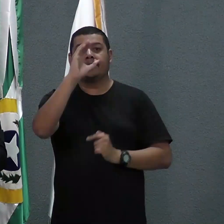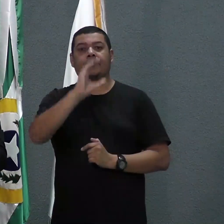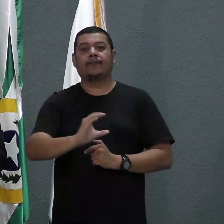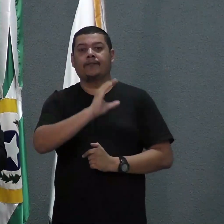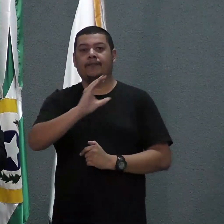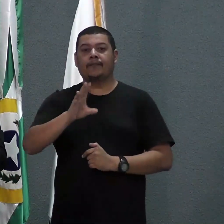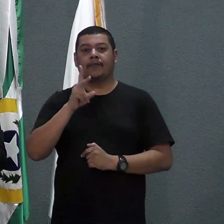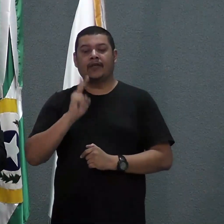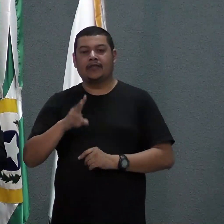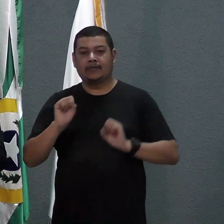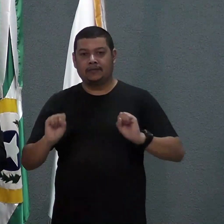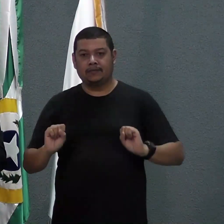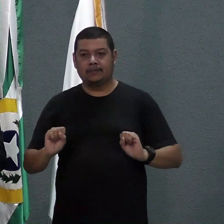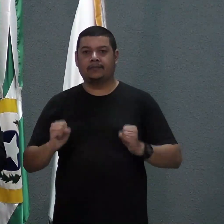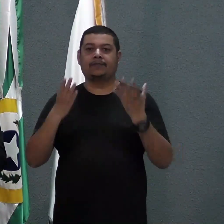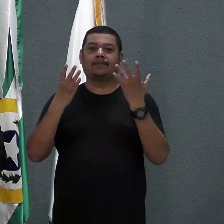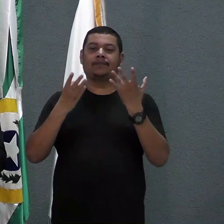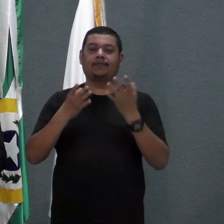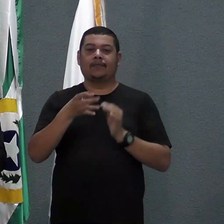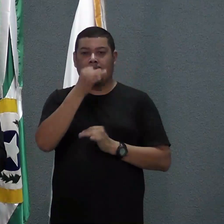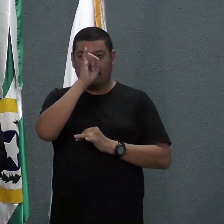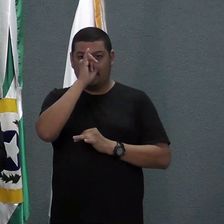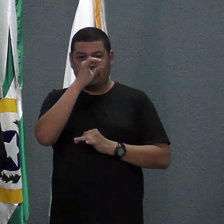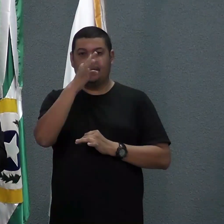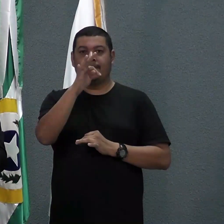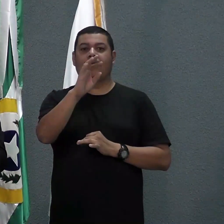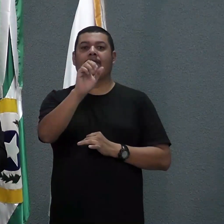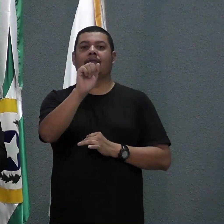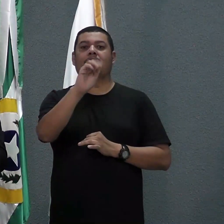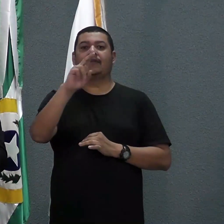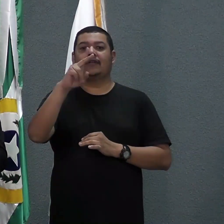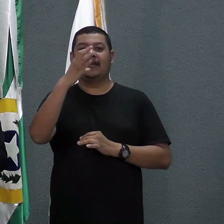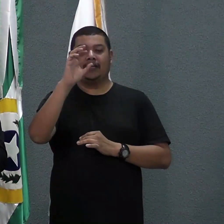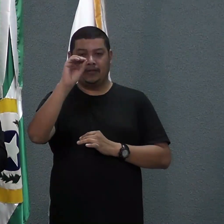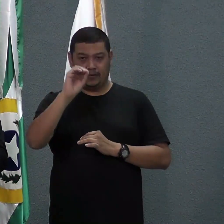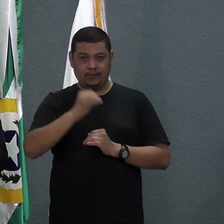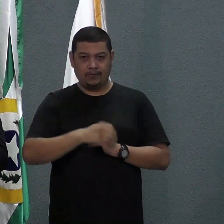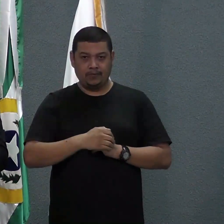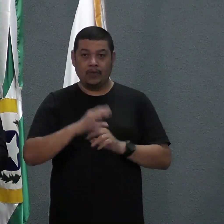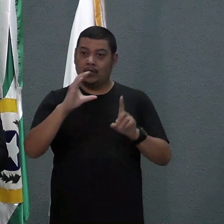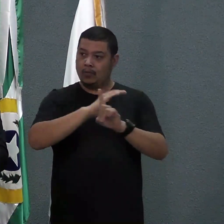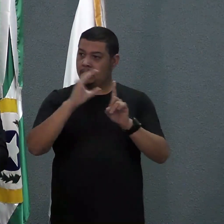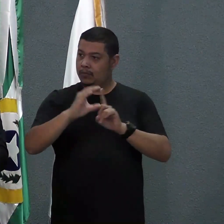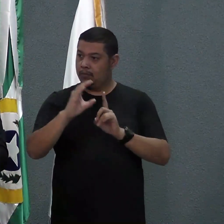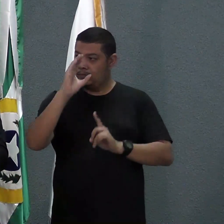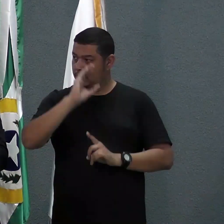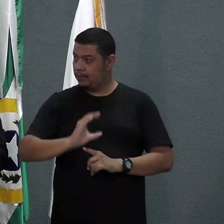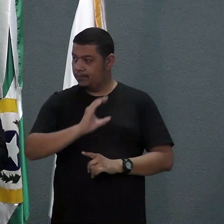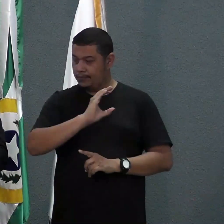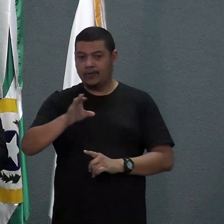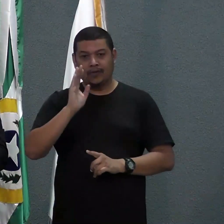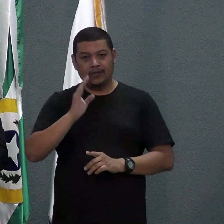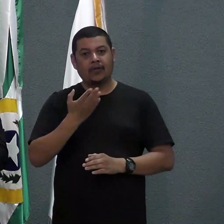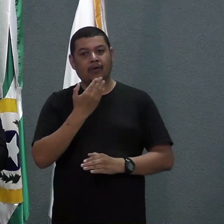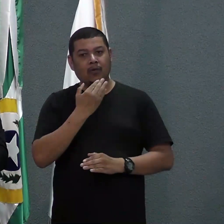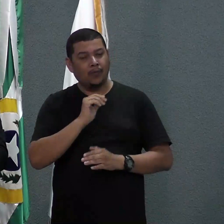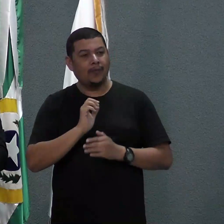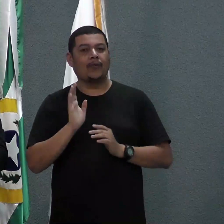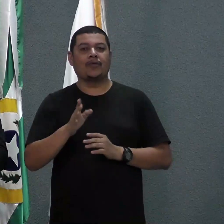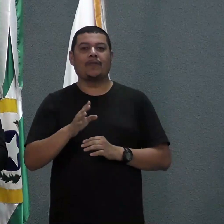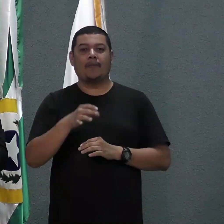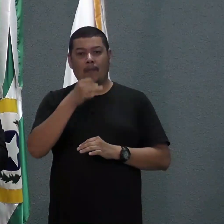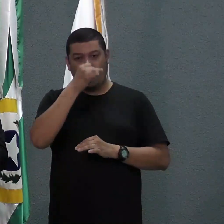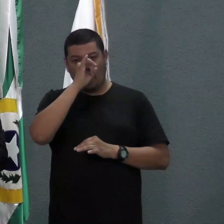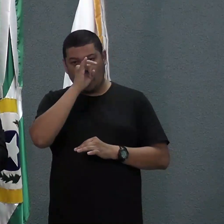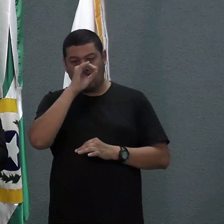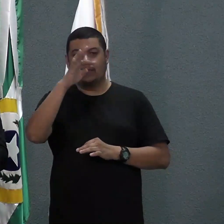no famoso porco no tacho. Tenho certeza que alguém que já foi em alguma festa da comunidade católica deva ter comido, né, o porco